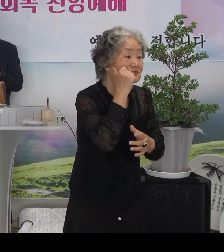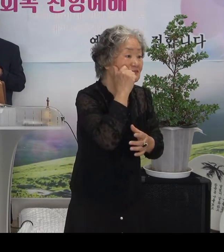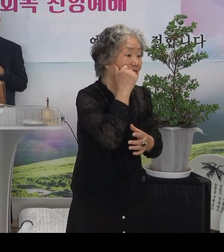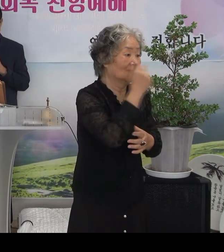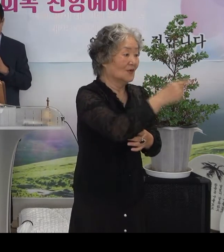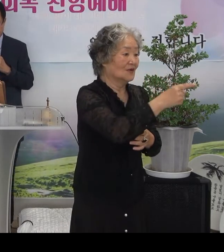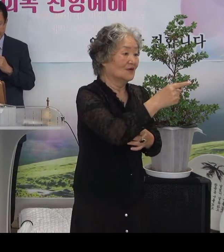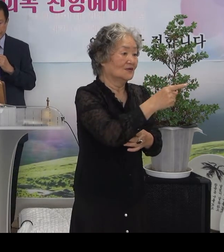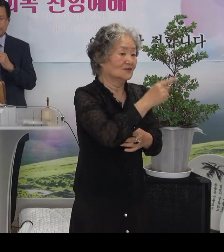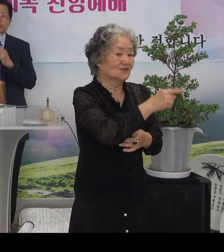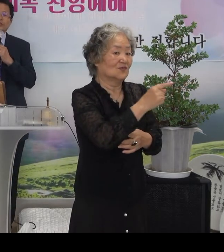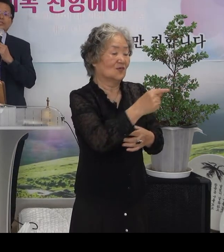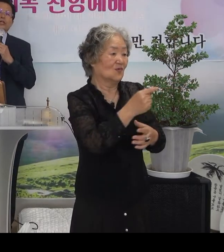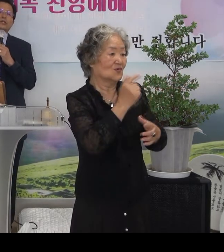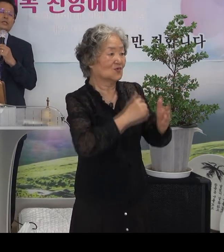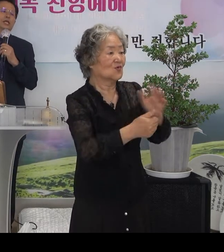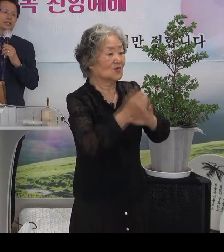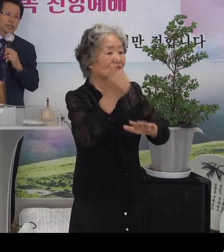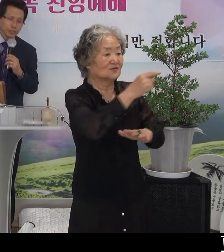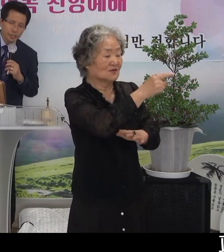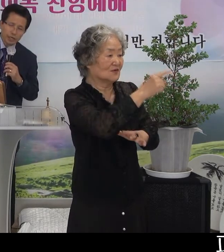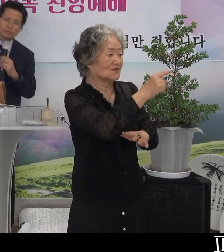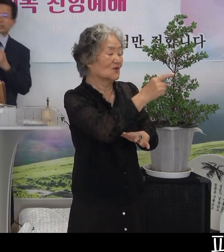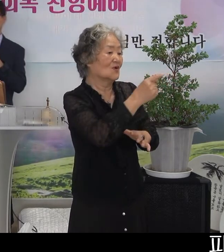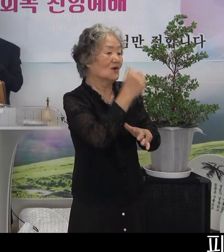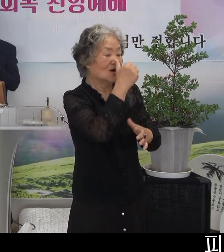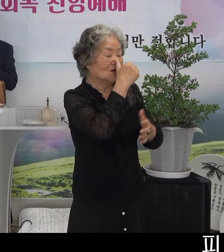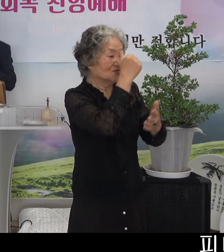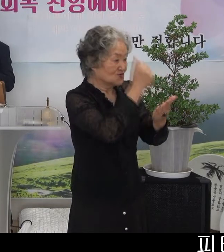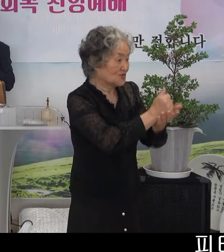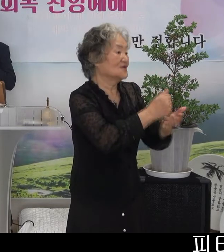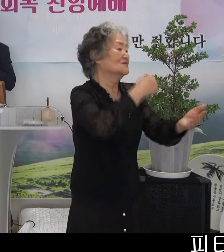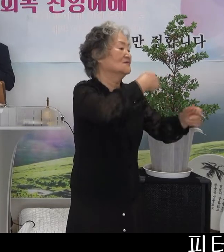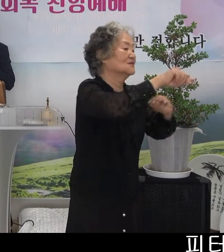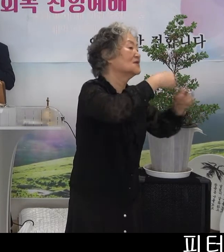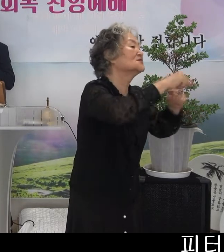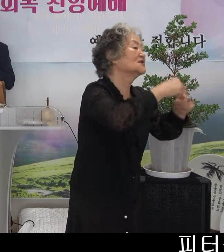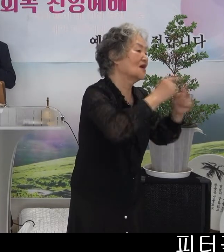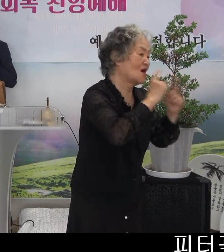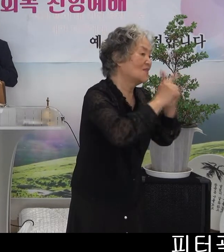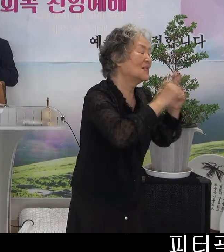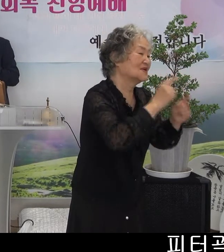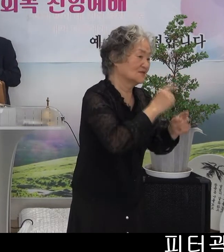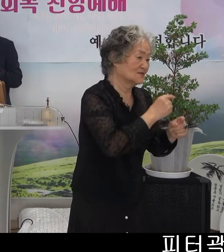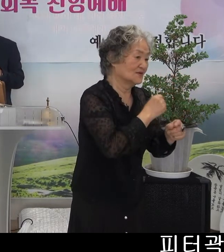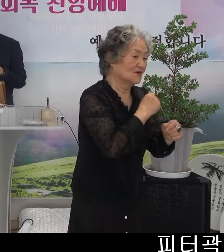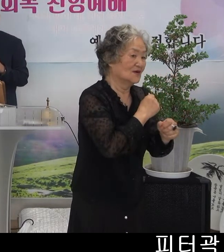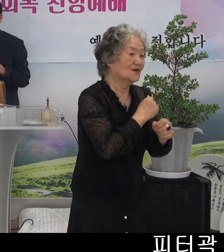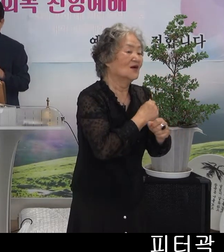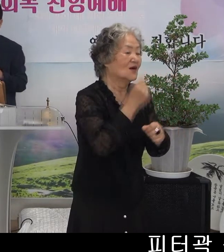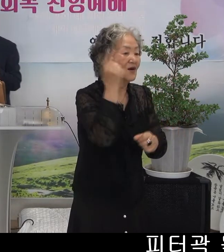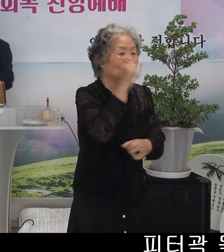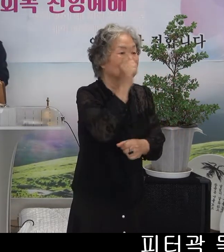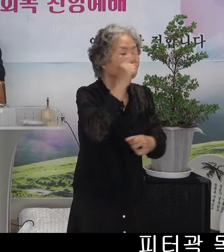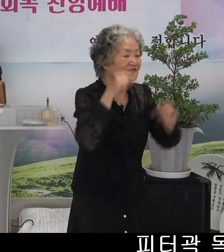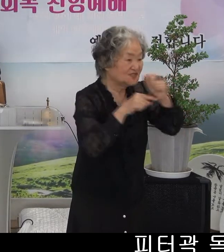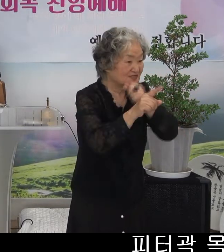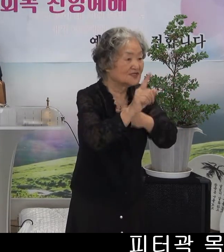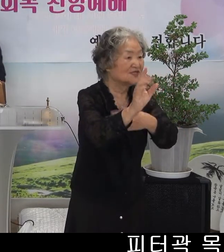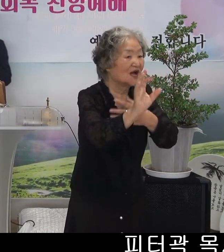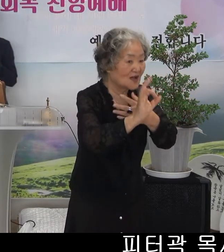저의 소원이 내게 있으니 너는 죄를 다스리라 말씀하셨습니다. 무슨 말씀이십니까? 왜 제물을 받지